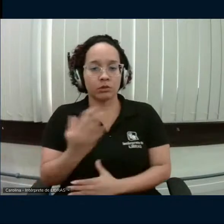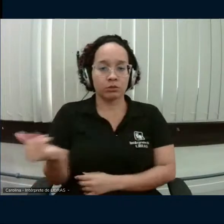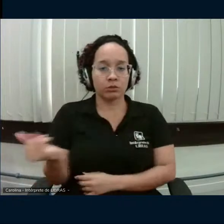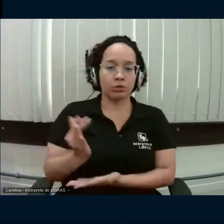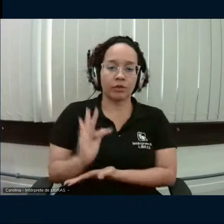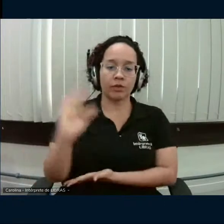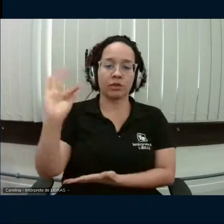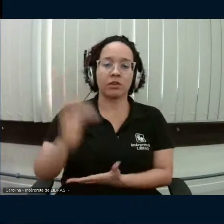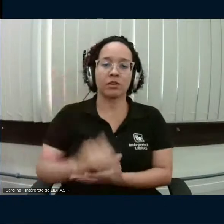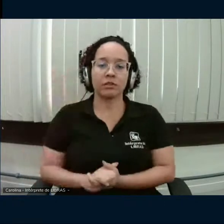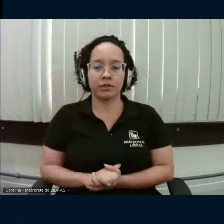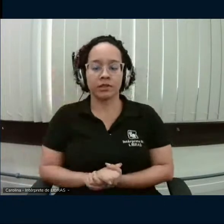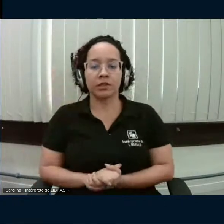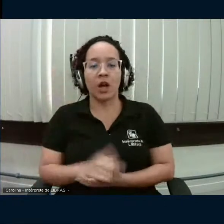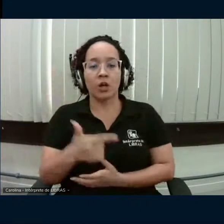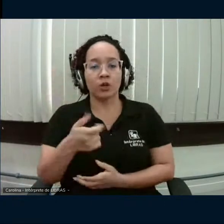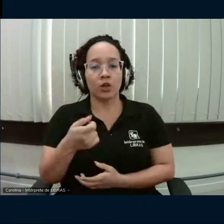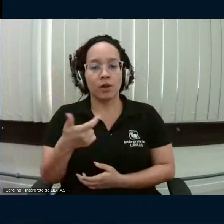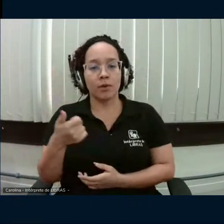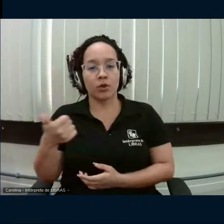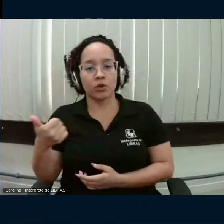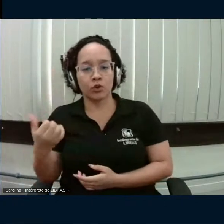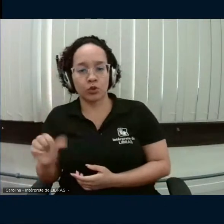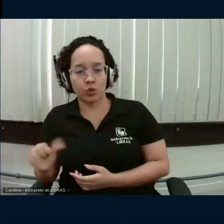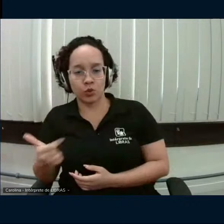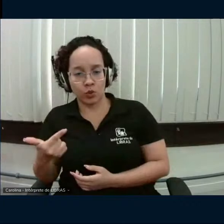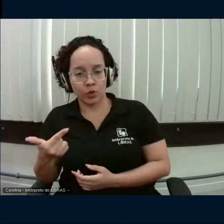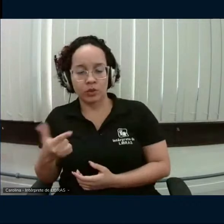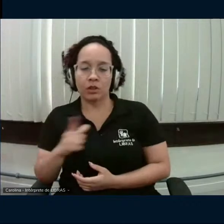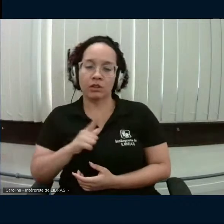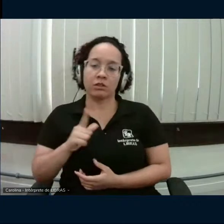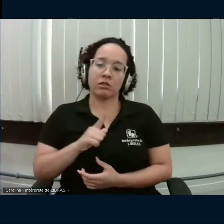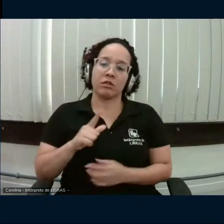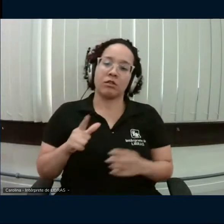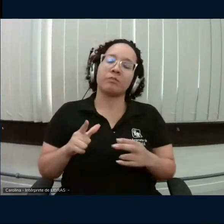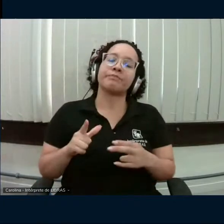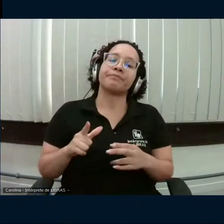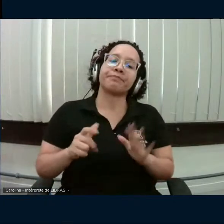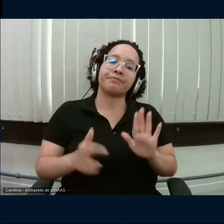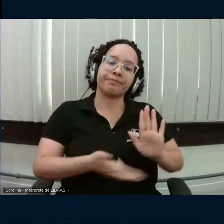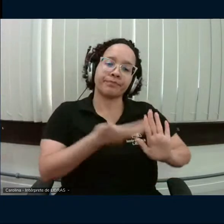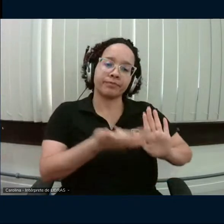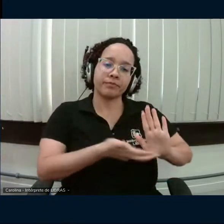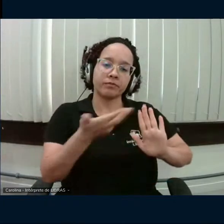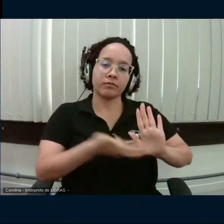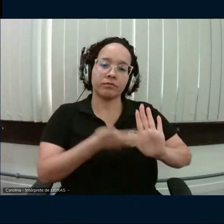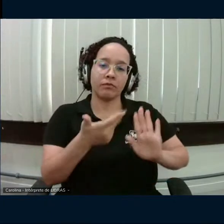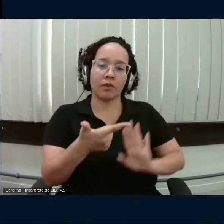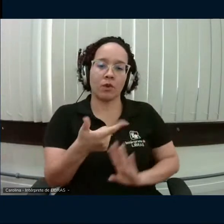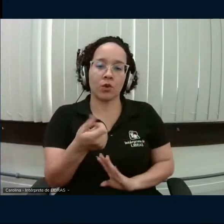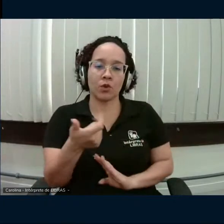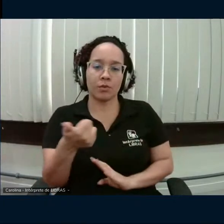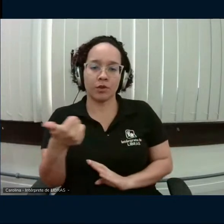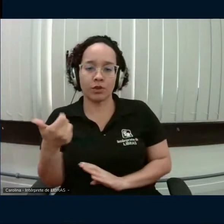das diretrizes curriculares nacionais, né, com a resolução de 2012, que estabelece que o